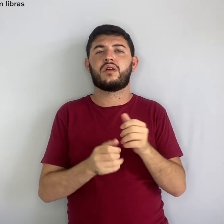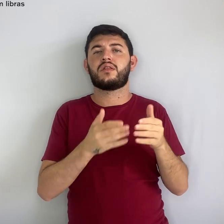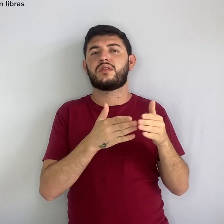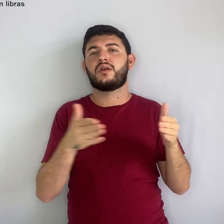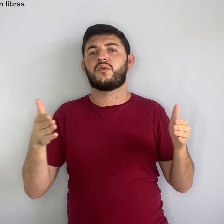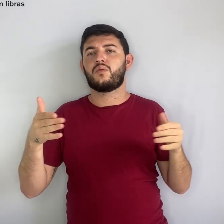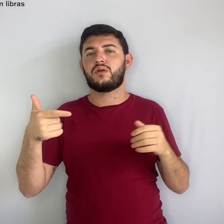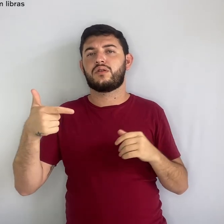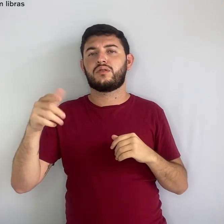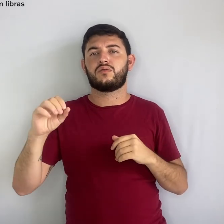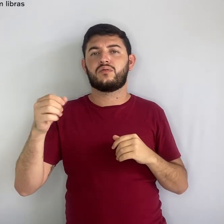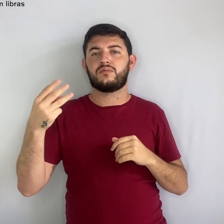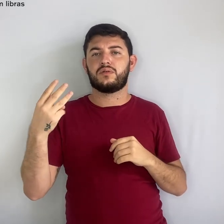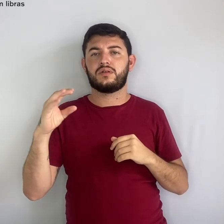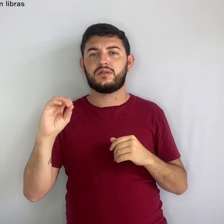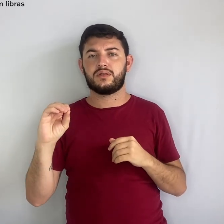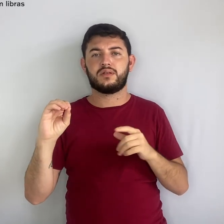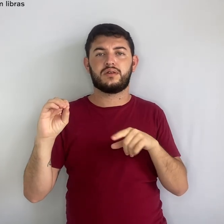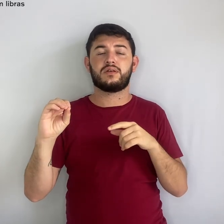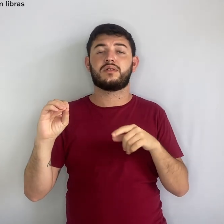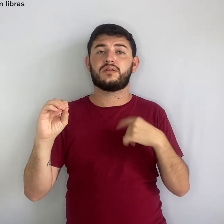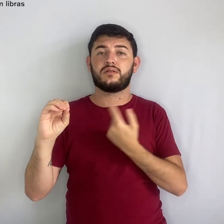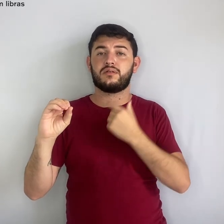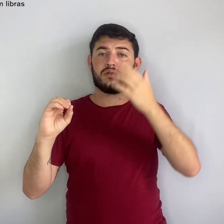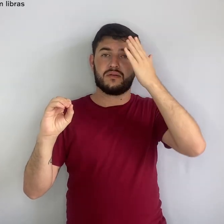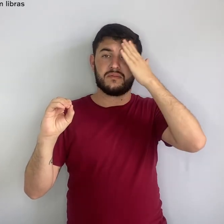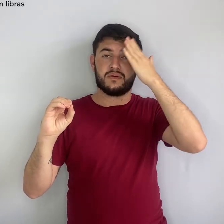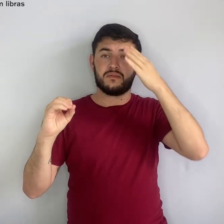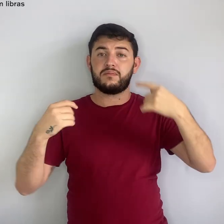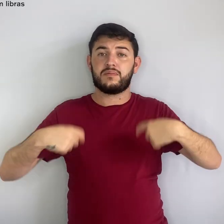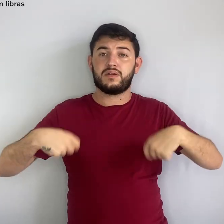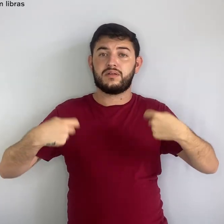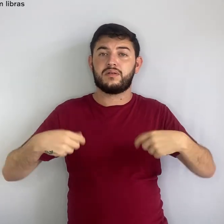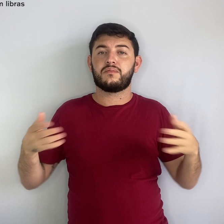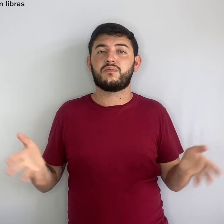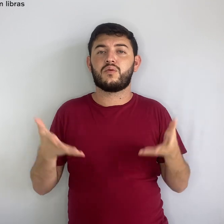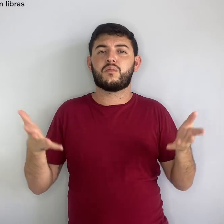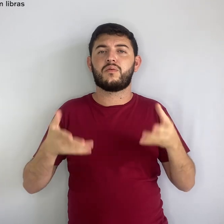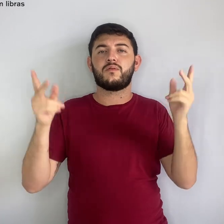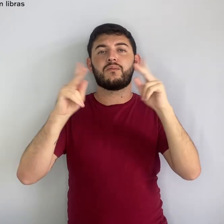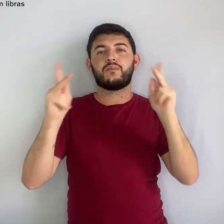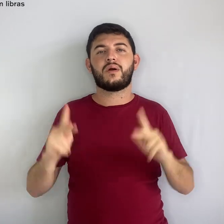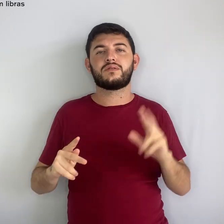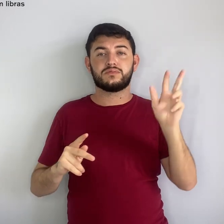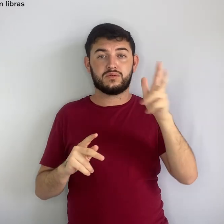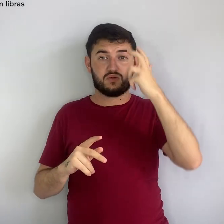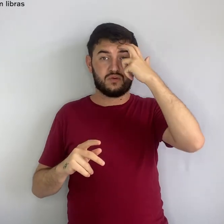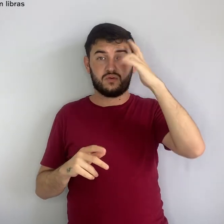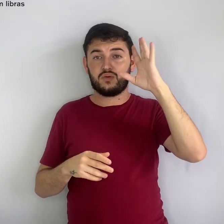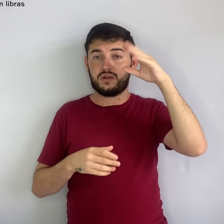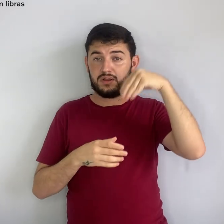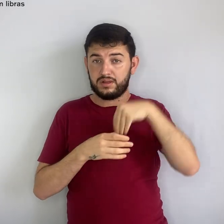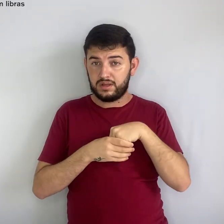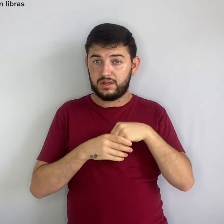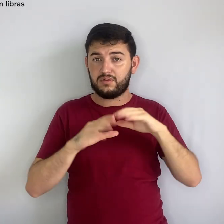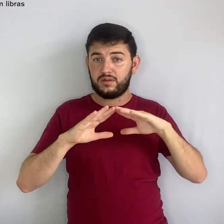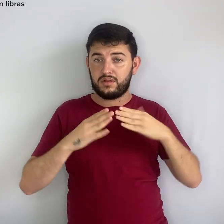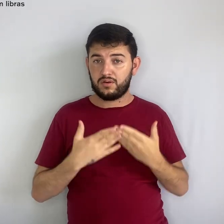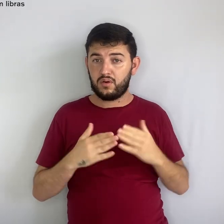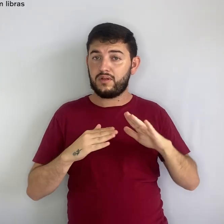Para isso, precisa de promover a cultura de paz dentro e fora das escolas. A